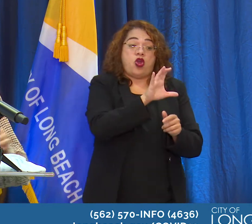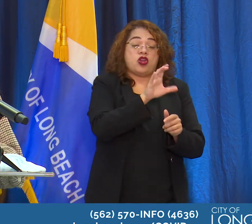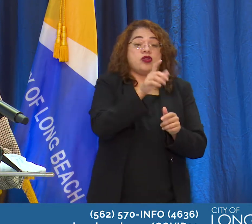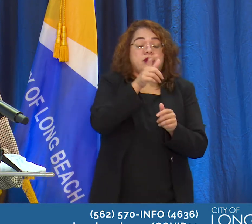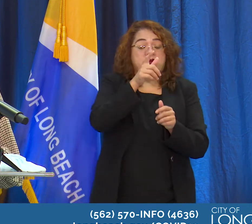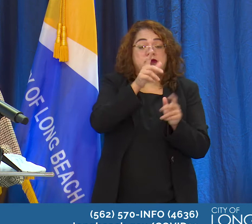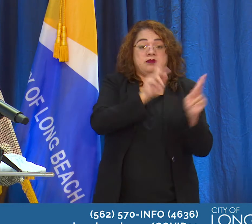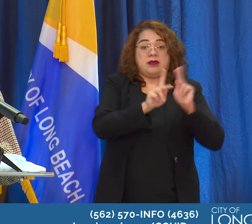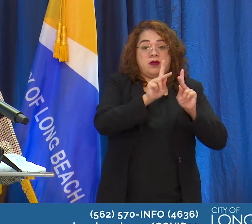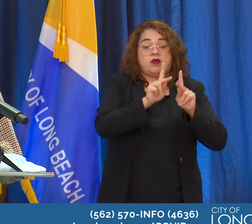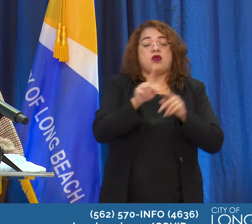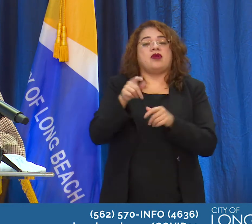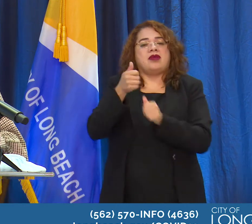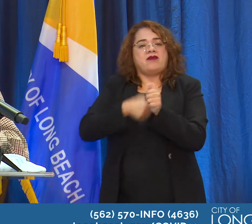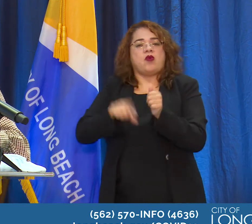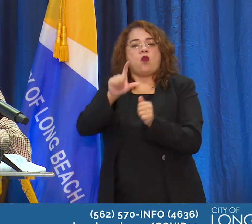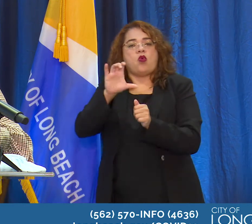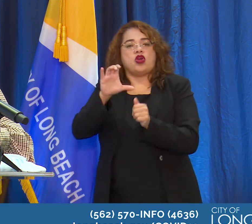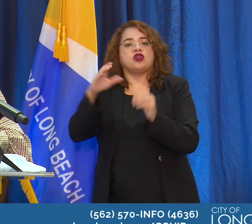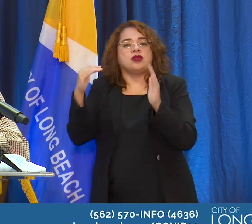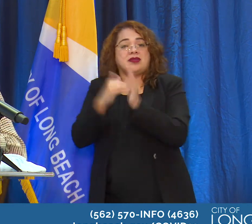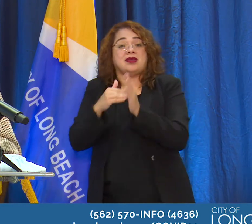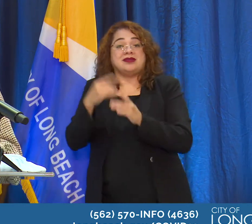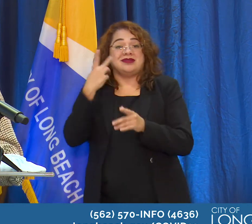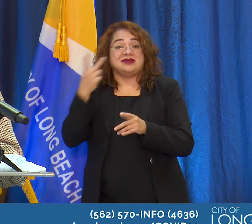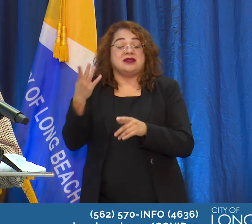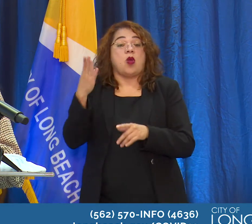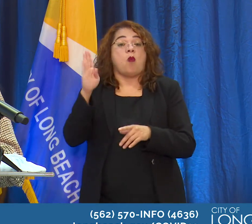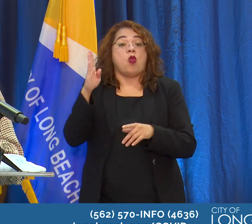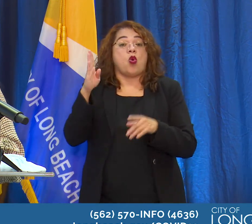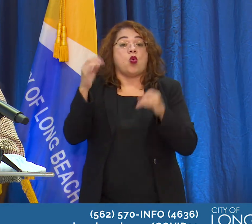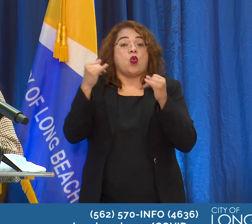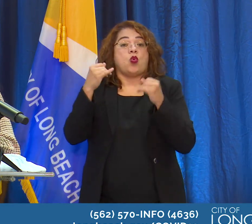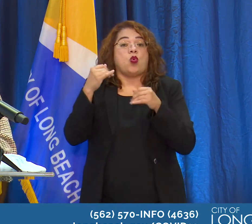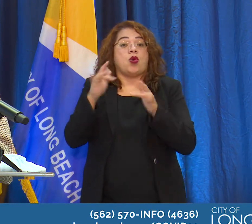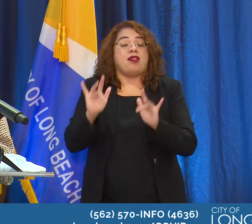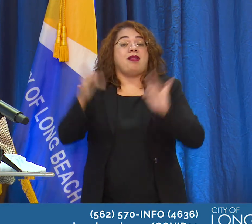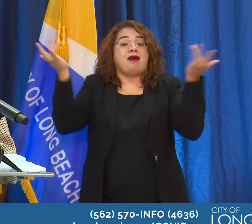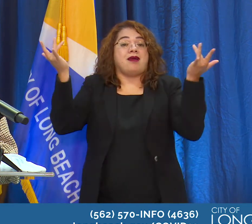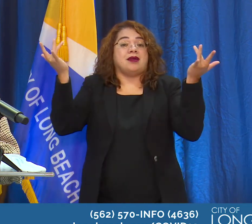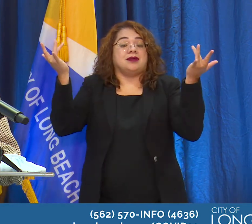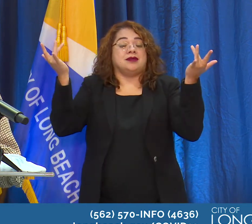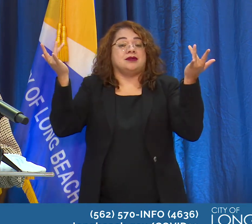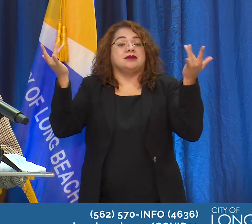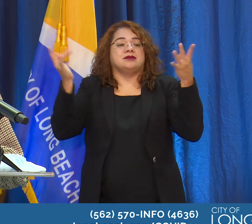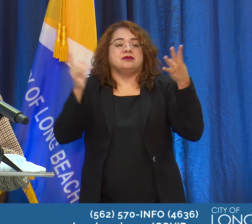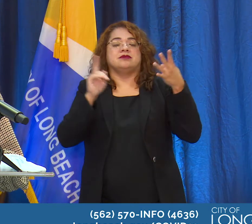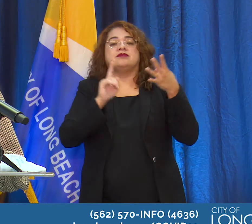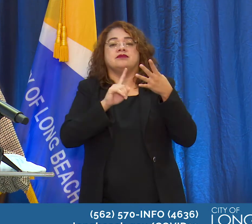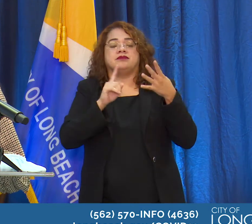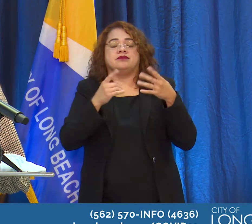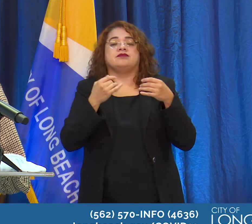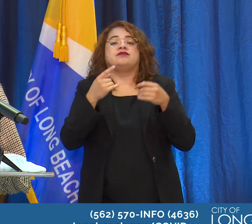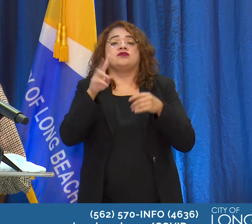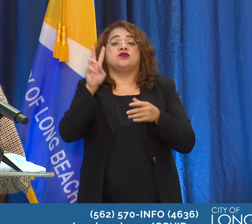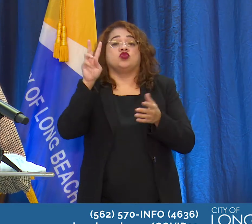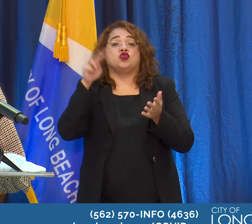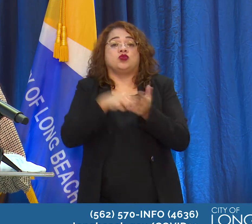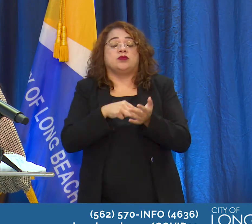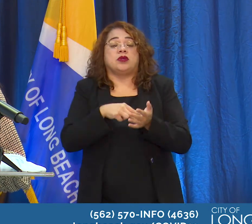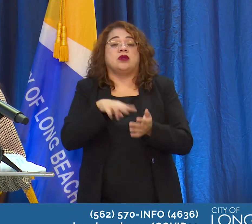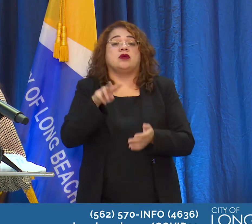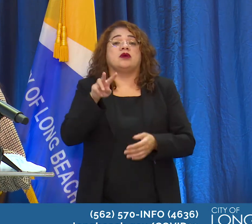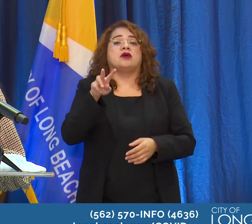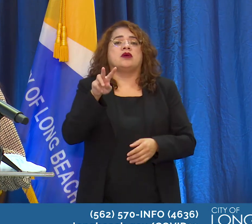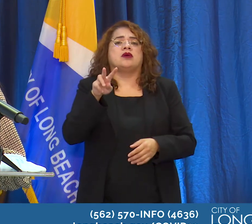Long Beach estaba representada por la línea azul clara con una tasa de casos de 2,083